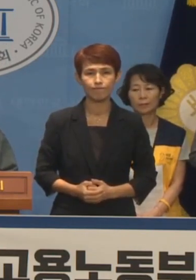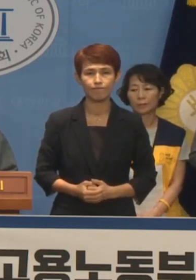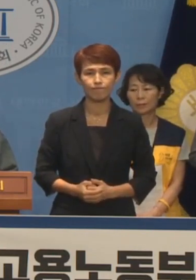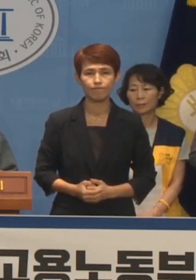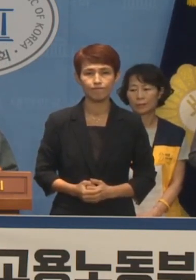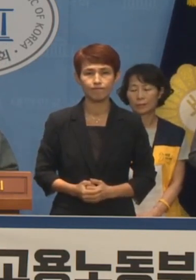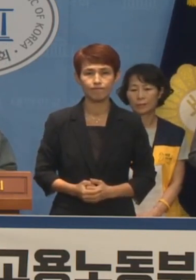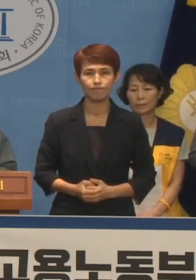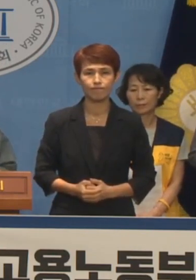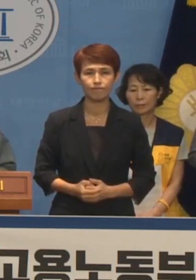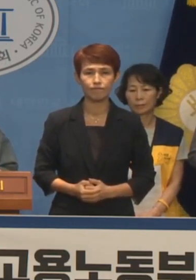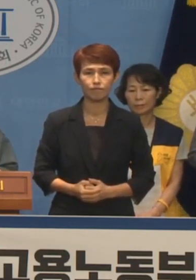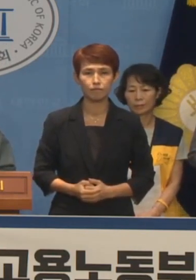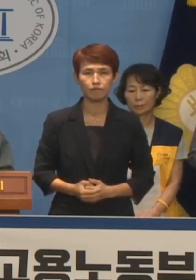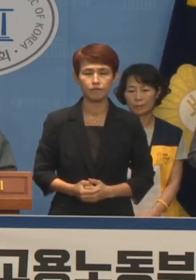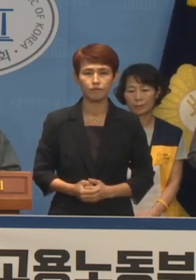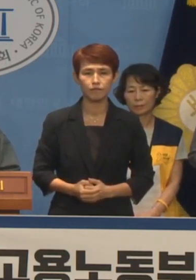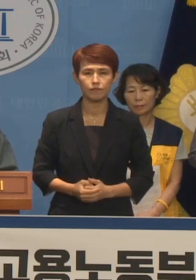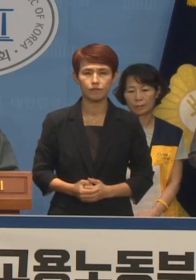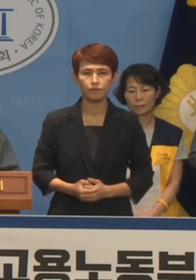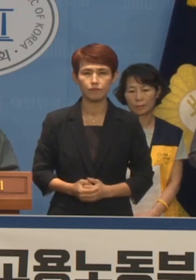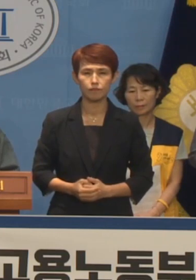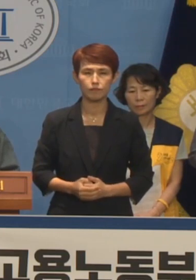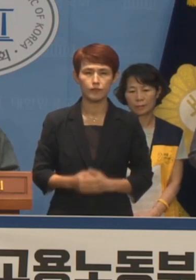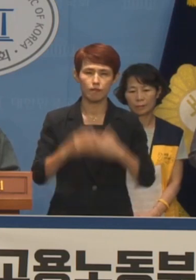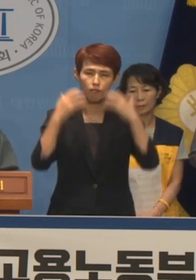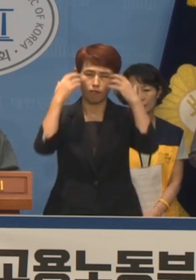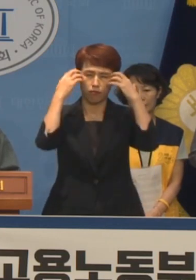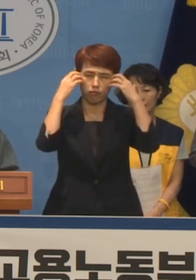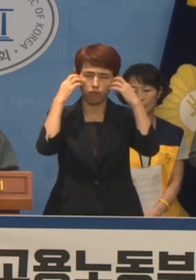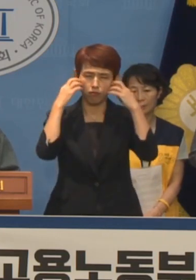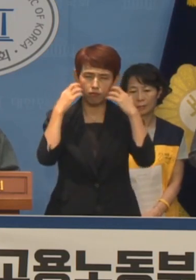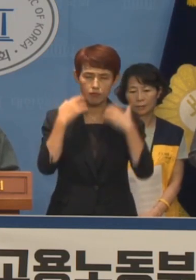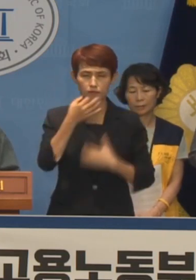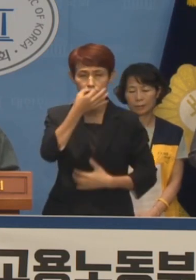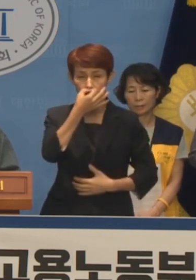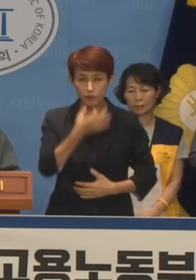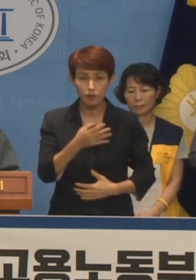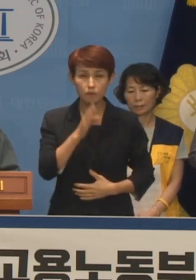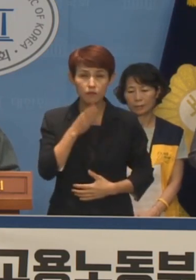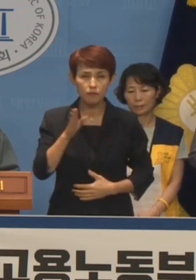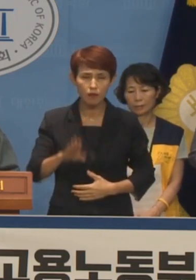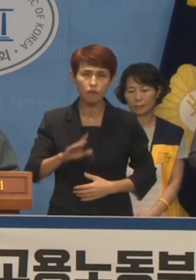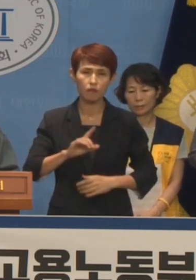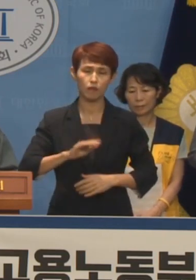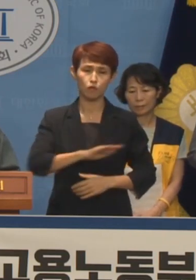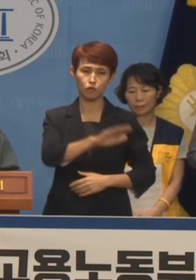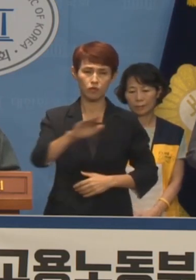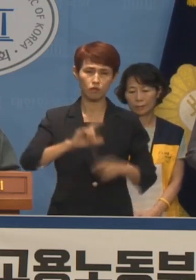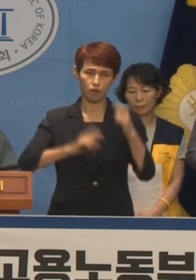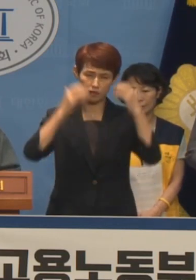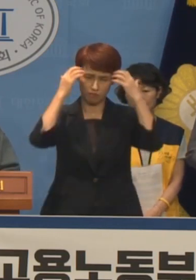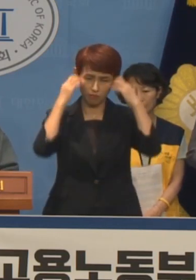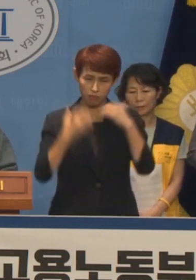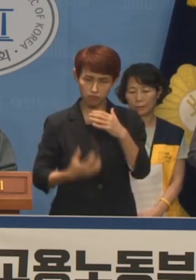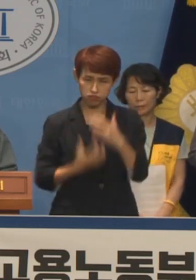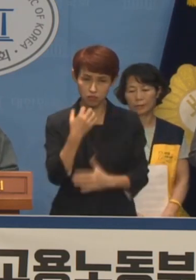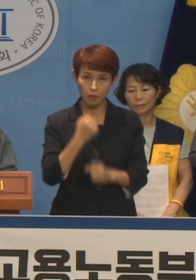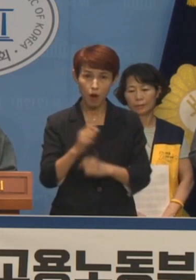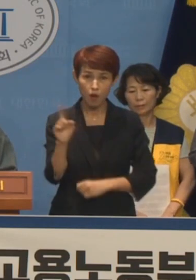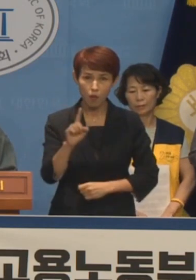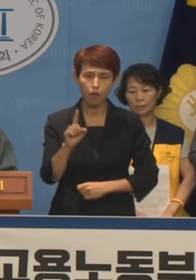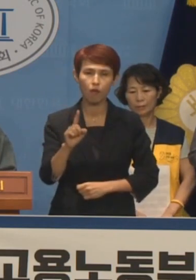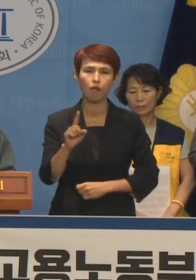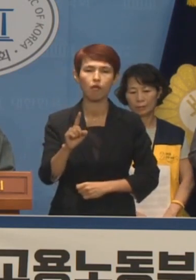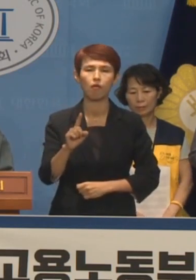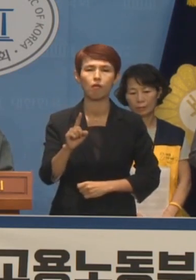네, 연일 최전 기록을 갱신하고 있다는 열대야로 힘든 나날이지만 우리를 더 힘들고 분노케 하는 것은 역대 최악의